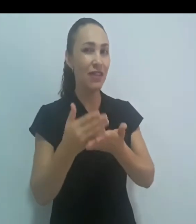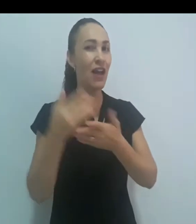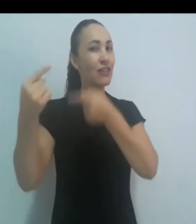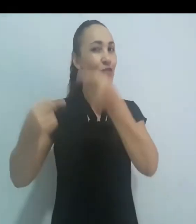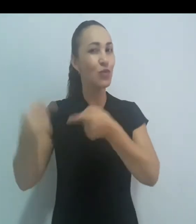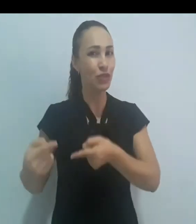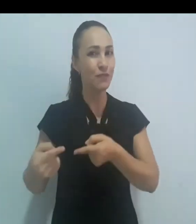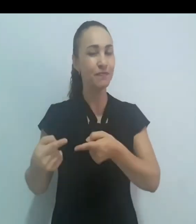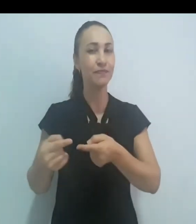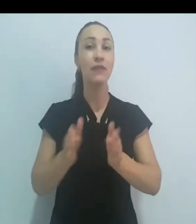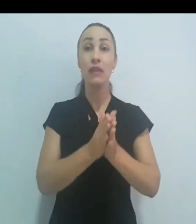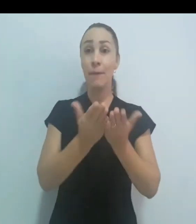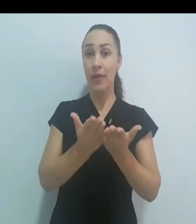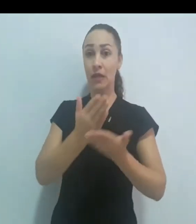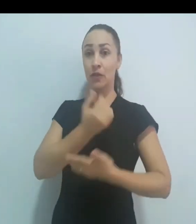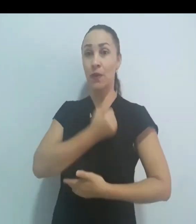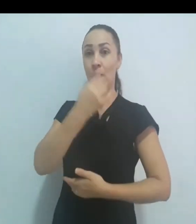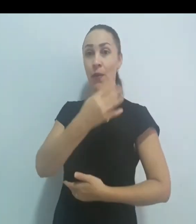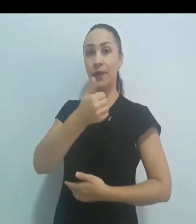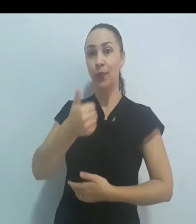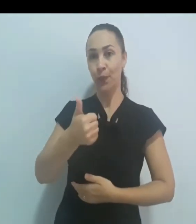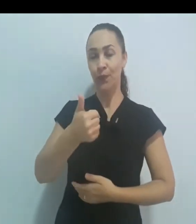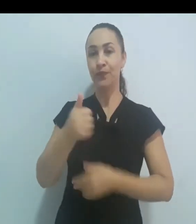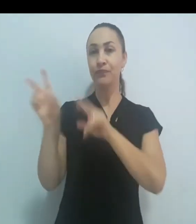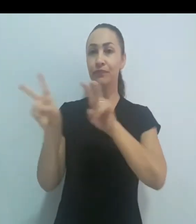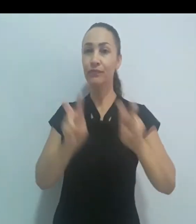né? Ele diz o seguinte, lá na página 41,